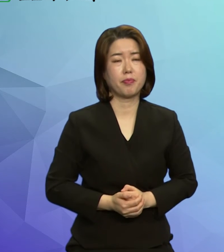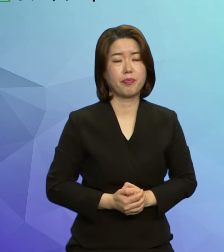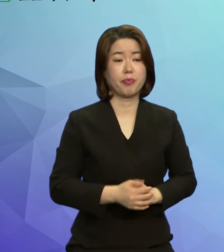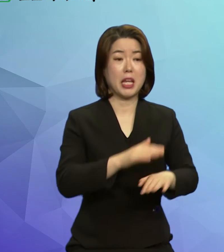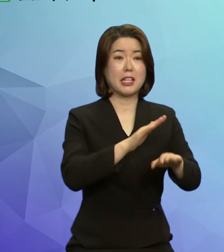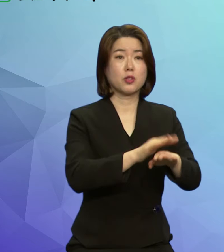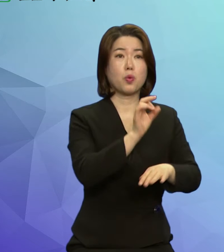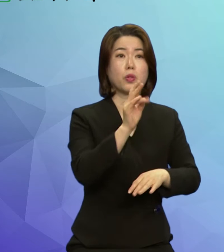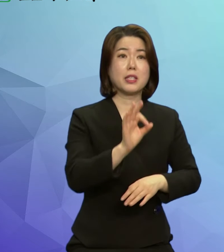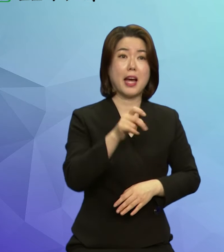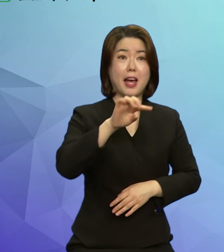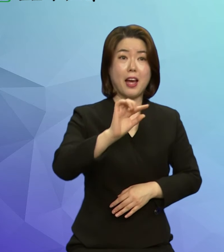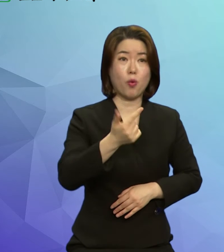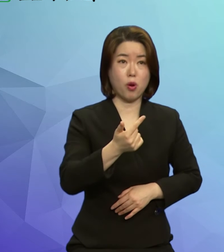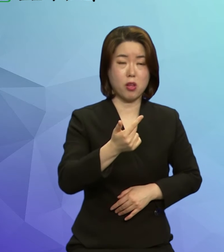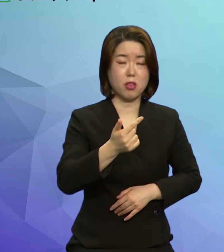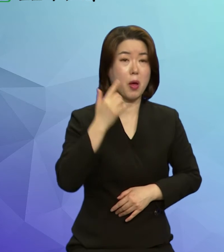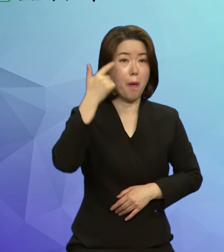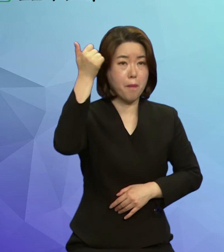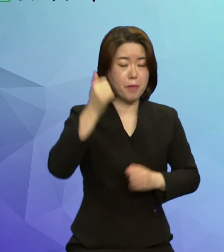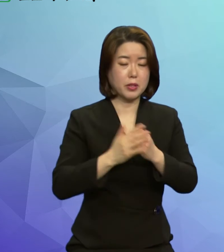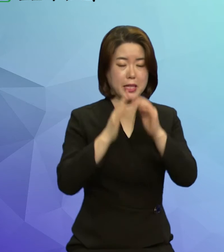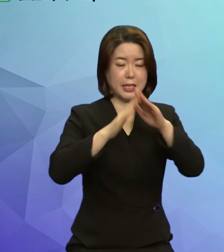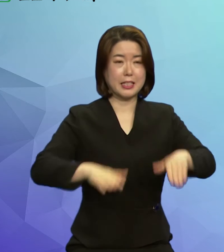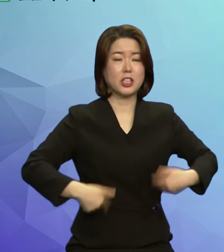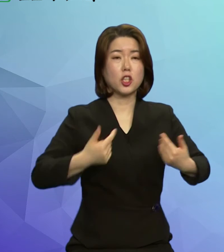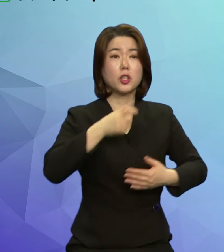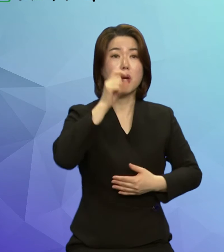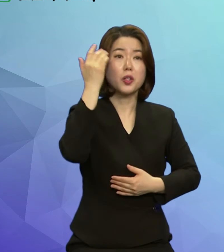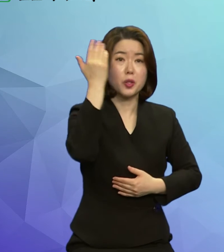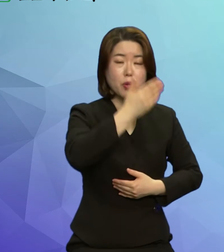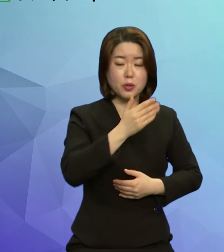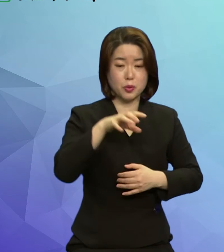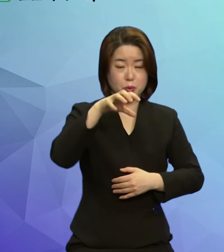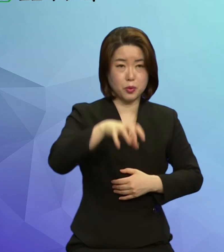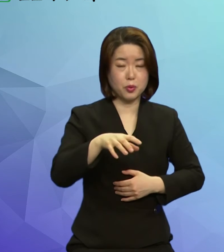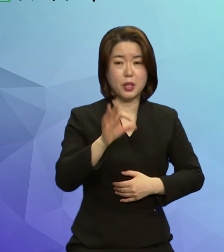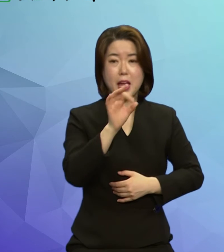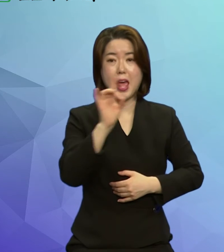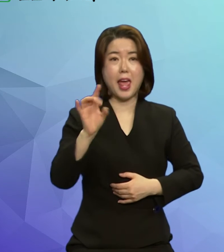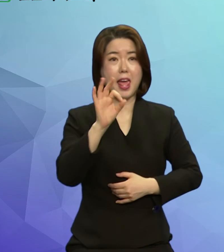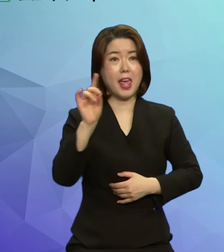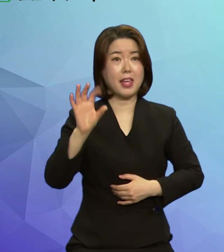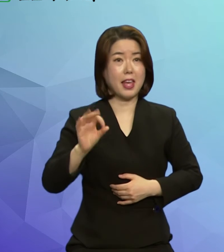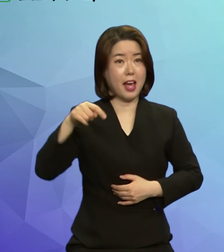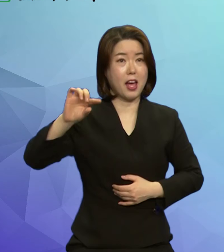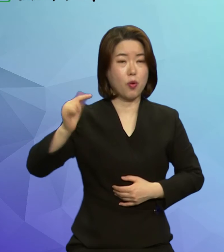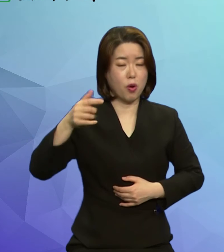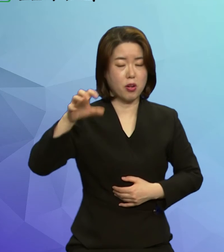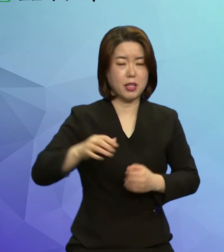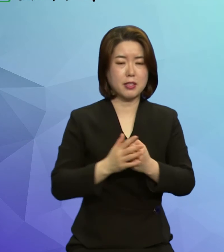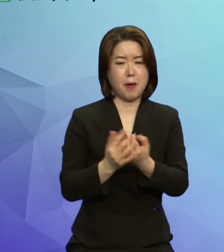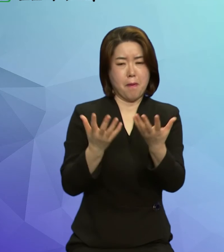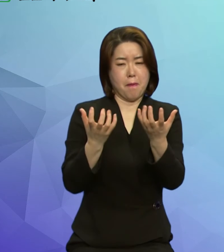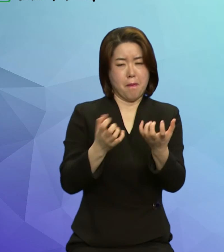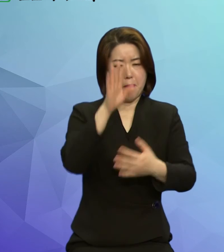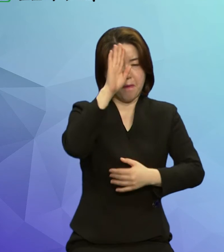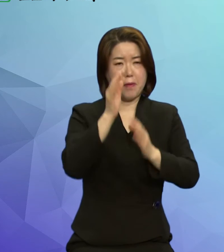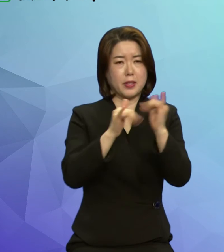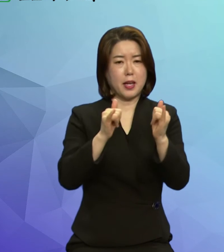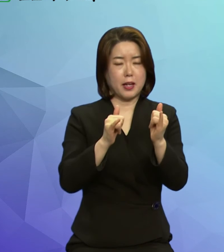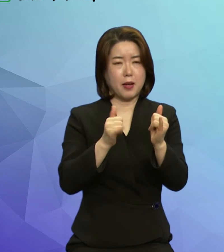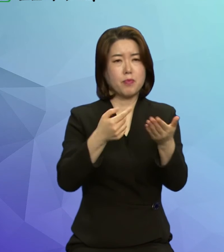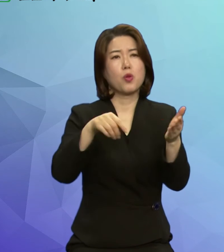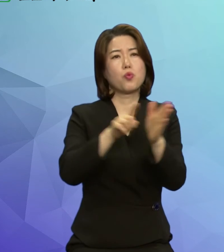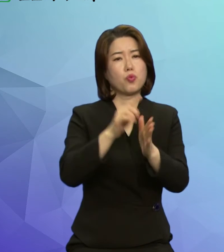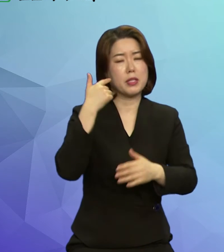손영원 목사님은 전남 여수 애양원에서 나환자들을 목회했습니다.